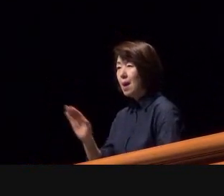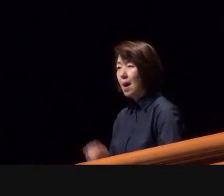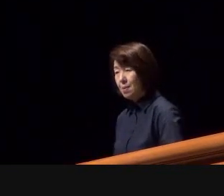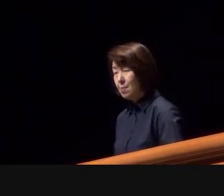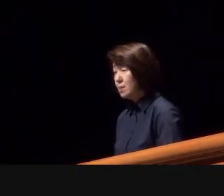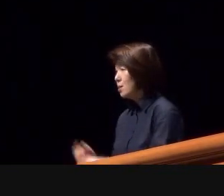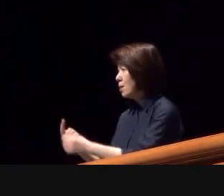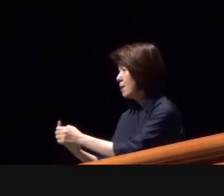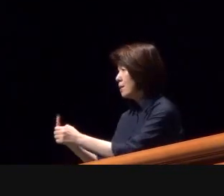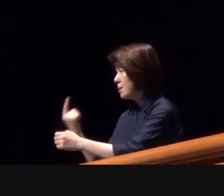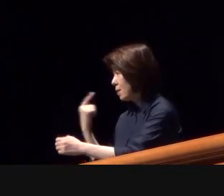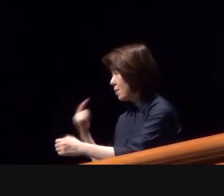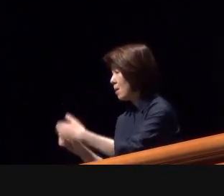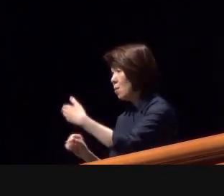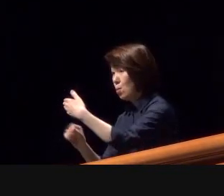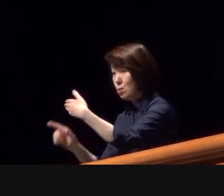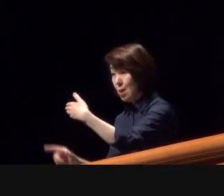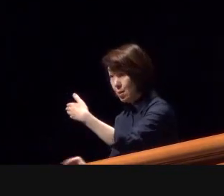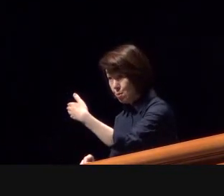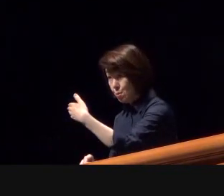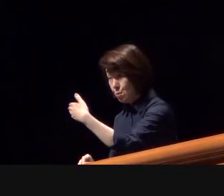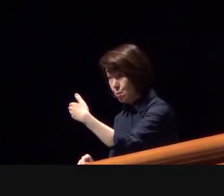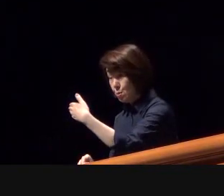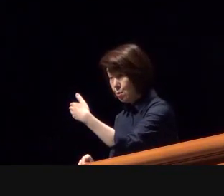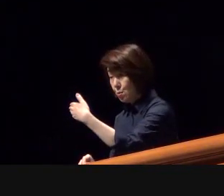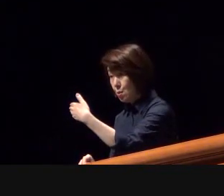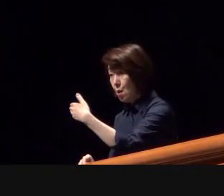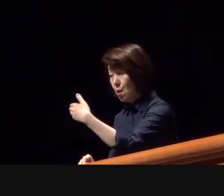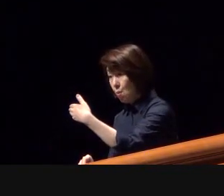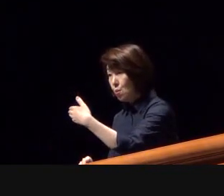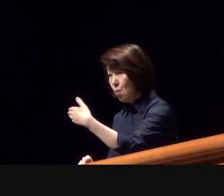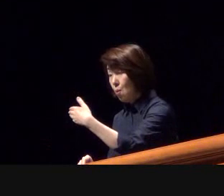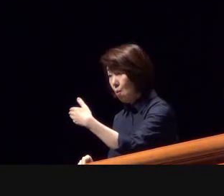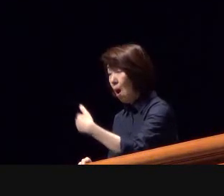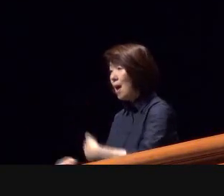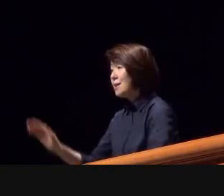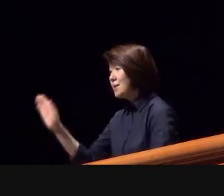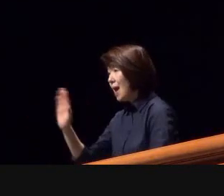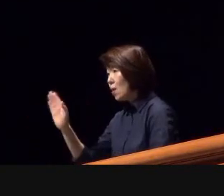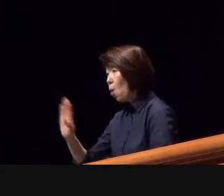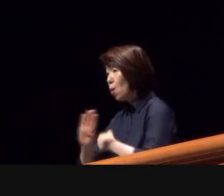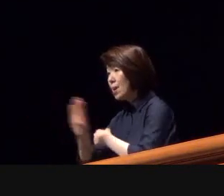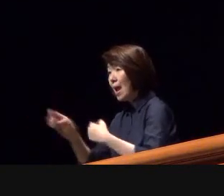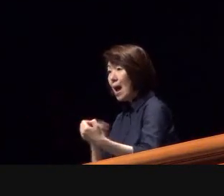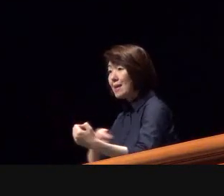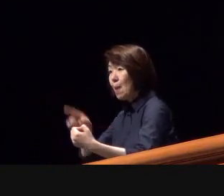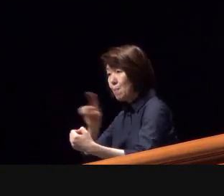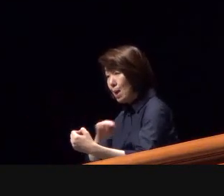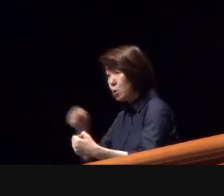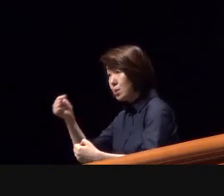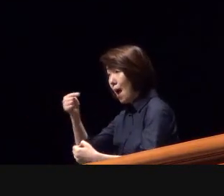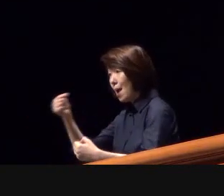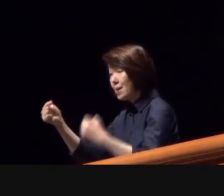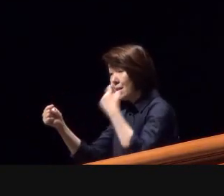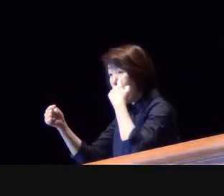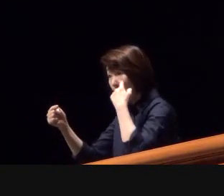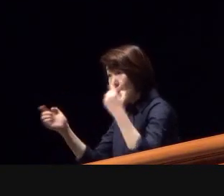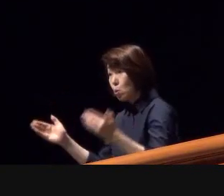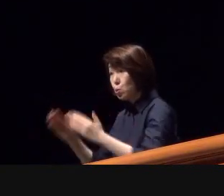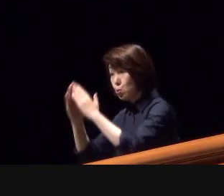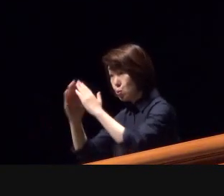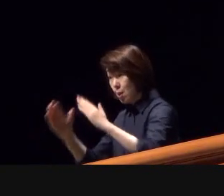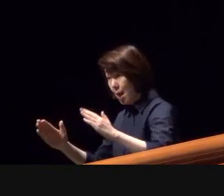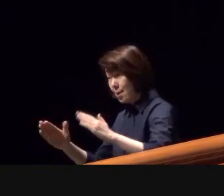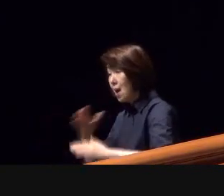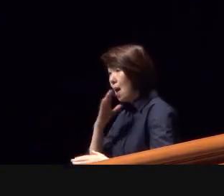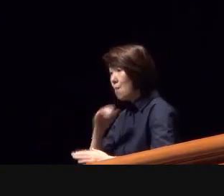昨年9月、このさようなら原発の第1回の集会、明